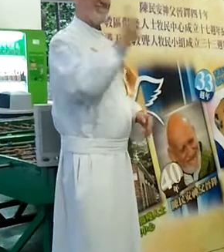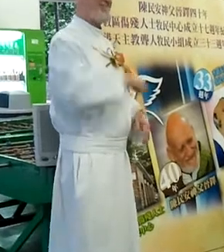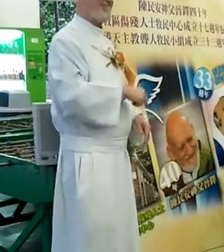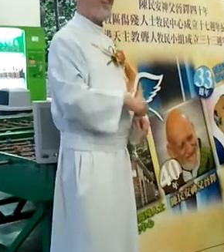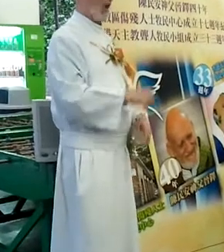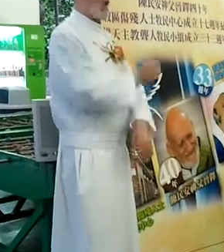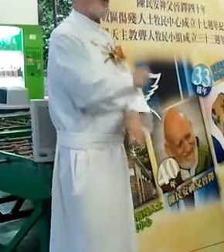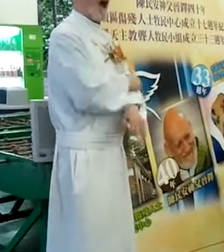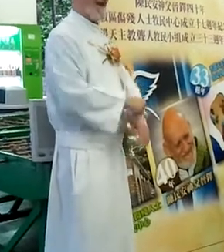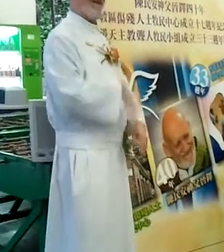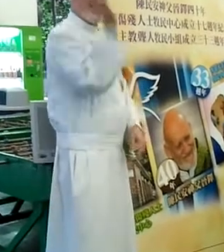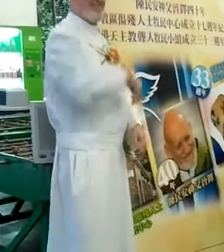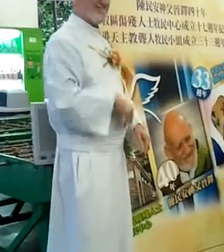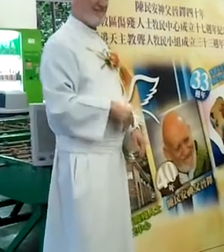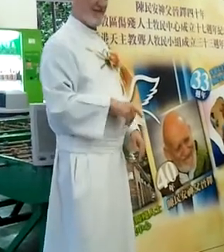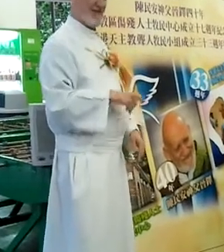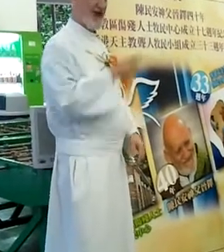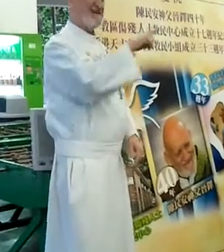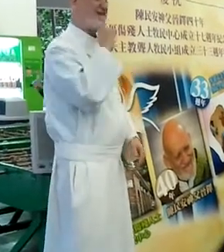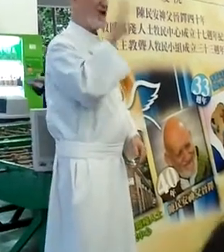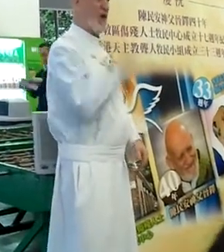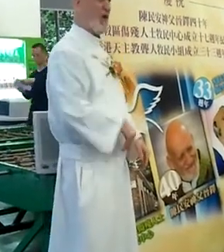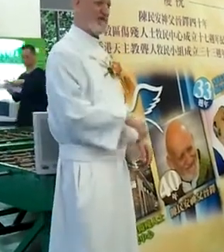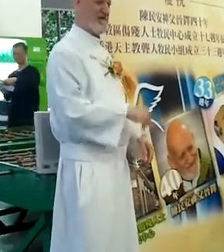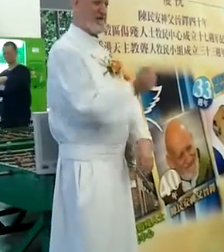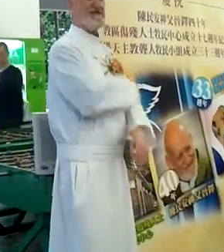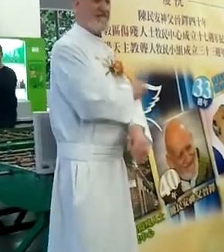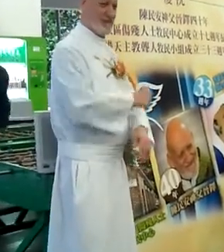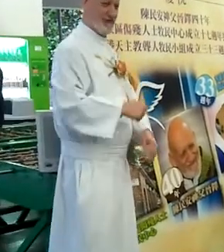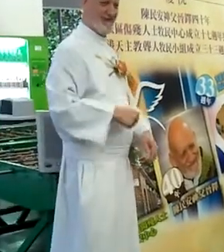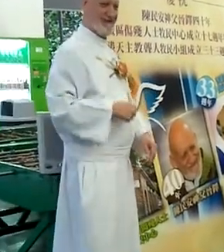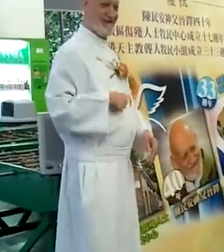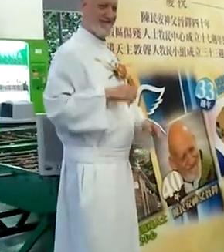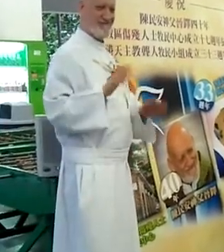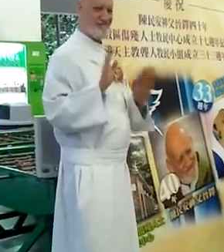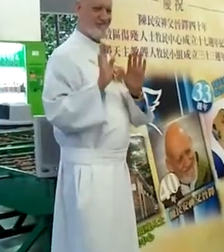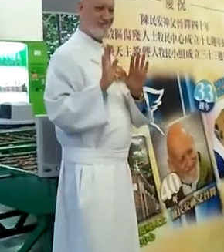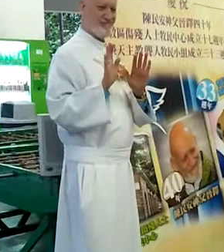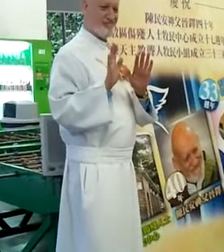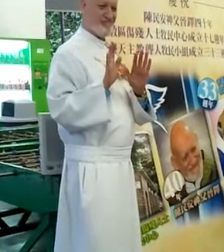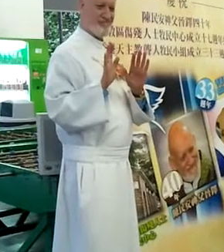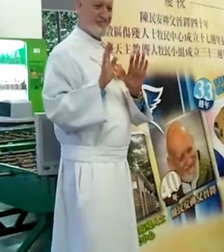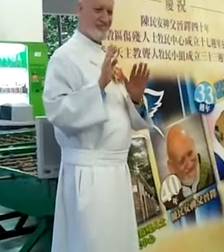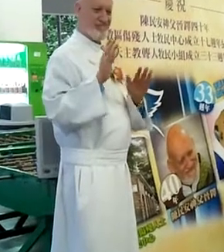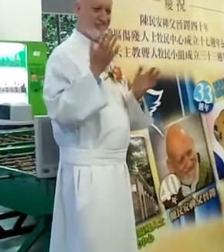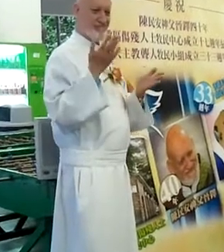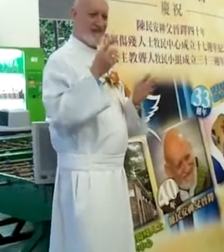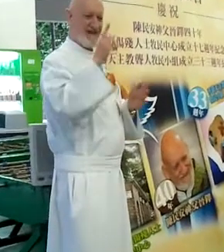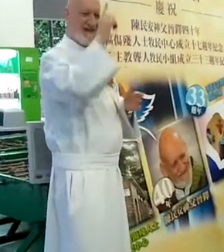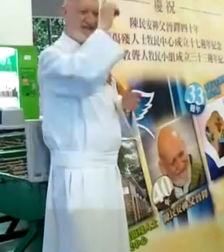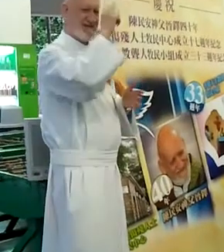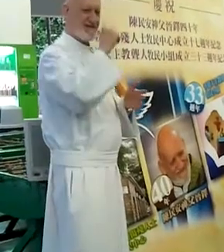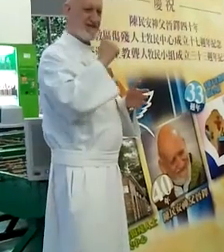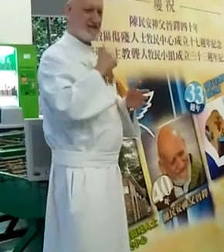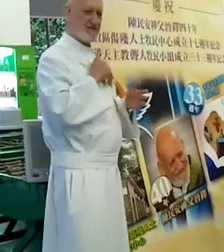於是我又同啲農人嘅天主教朋友話：我想做神父。同人啲朋友話：你諗都唔好諗啊！你好辛苦